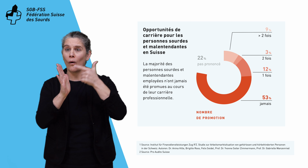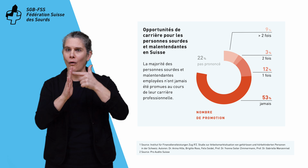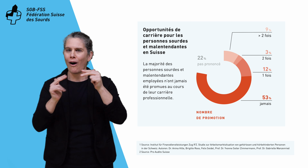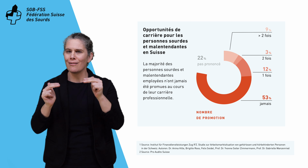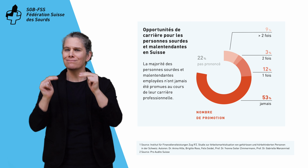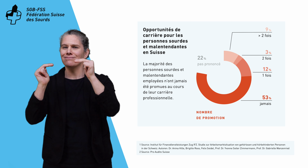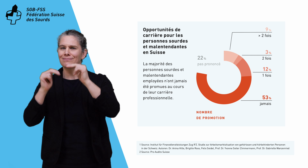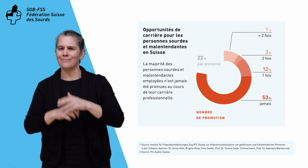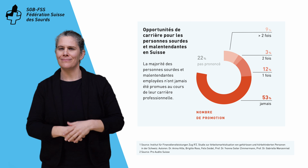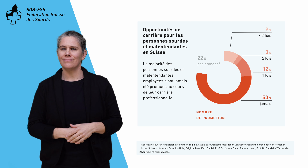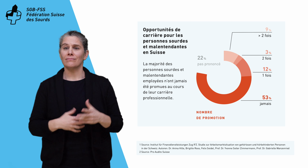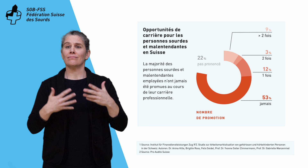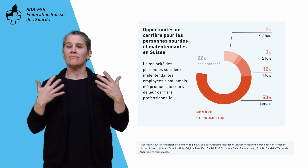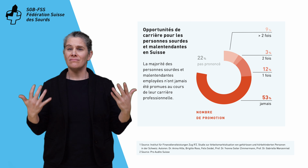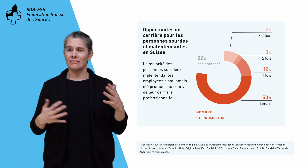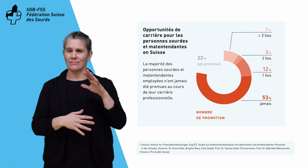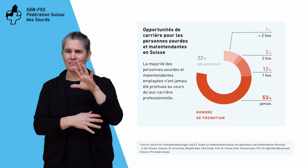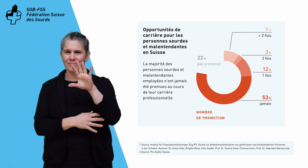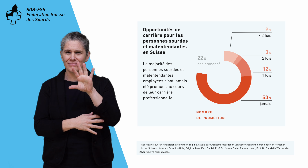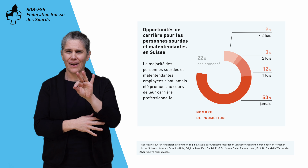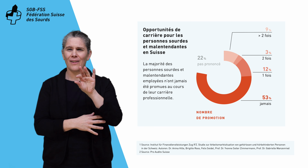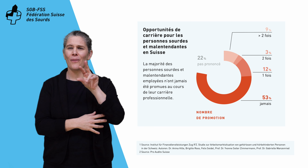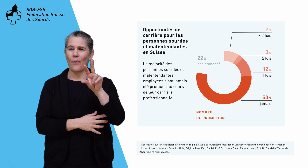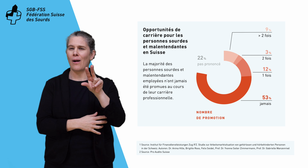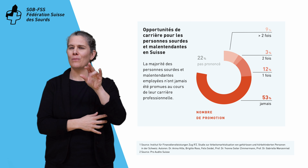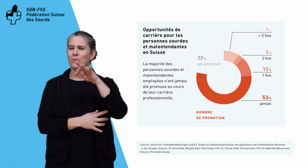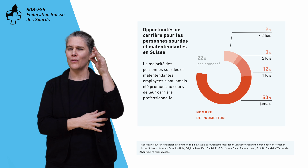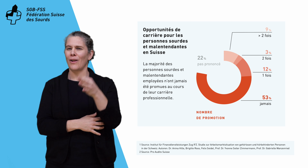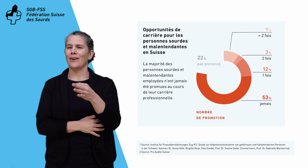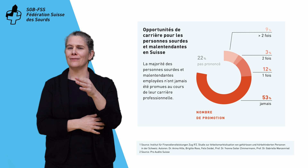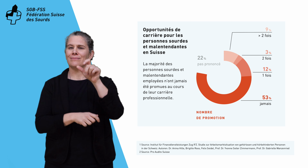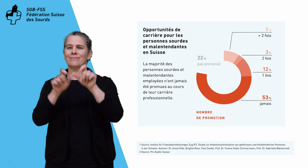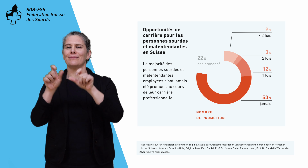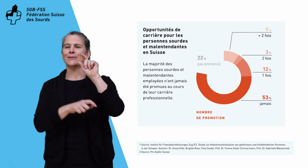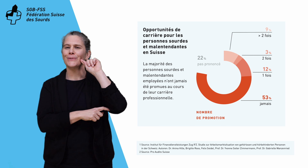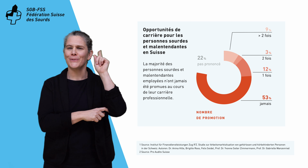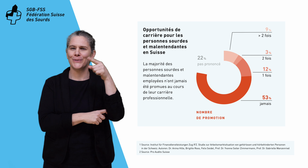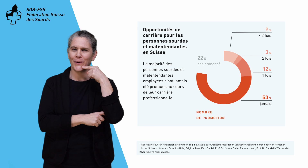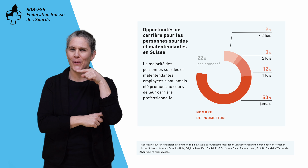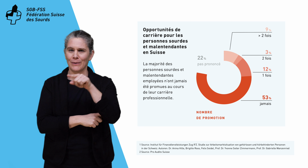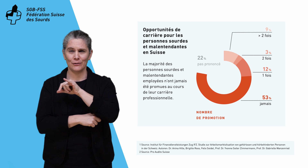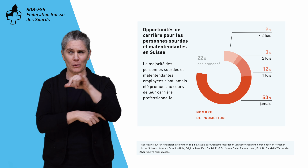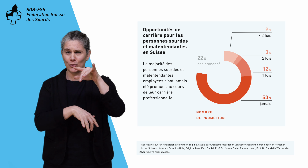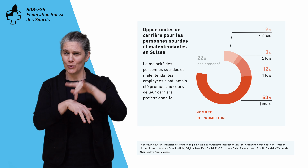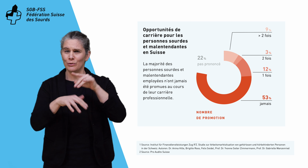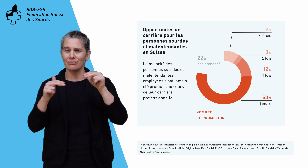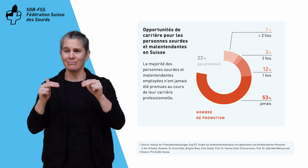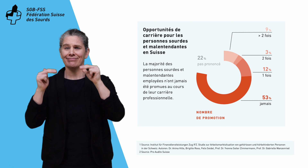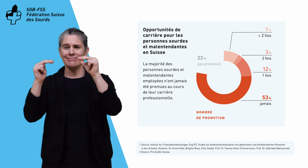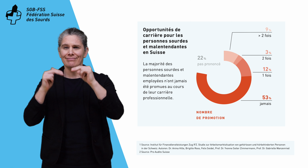au cours de leur carrière professionnelle, tandis que 9 % l'ont été plus de deux fois. Cependant, 53